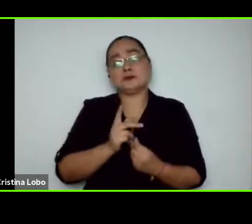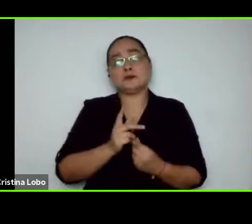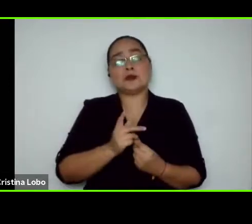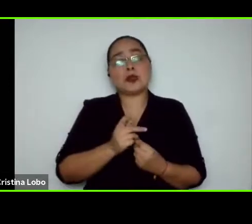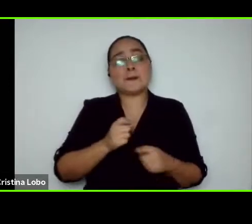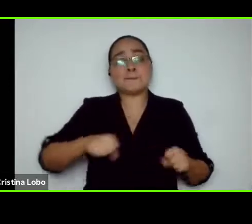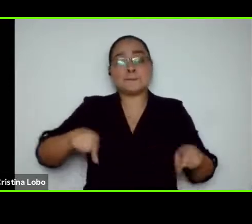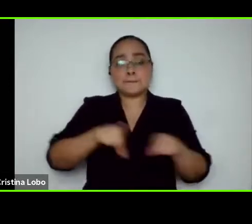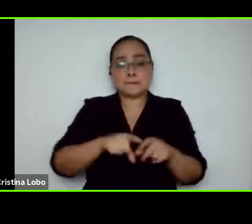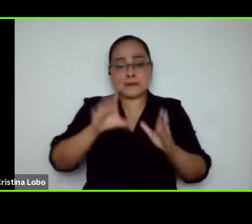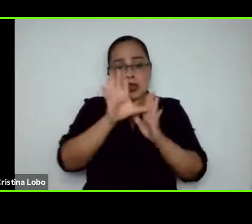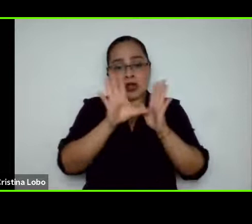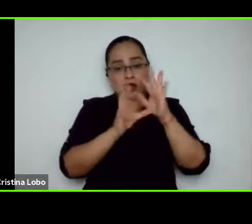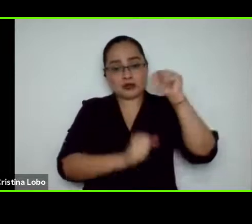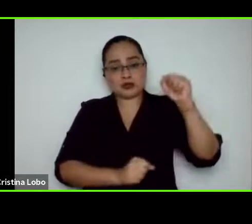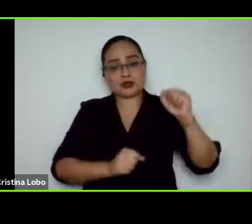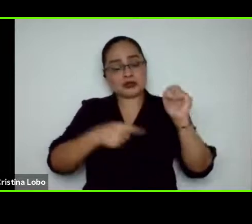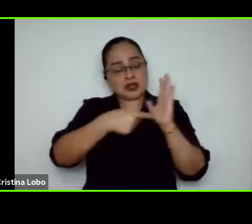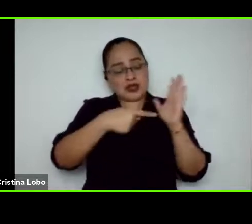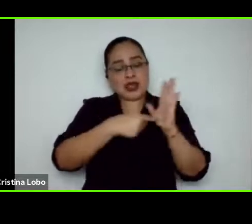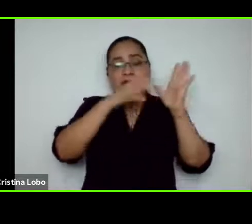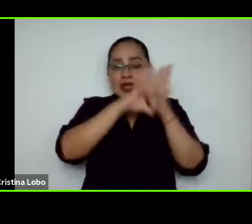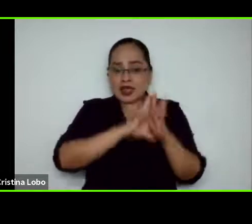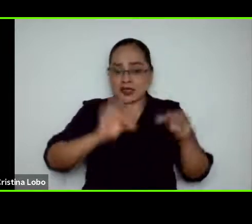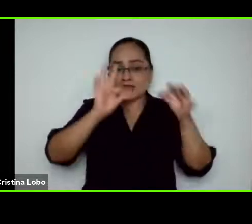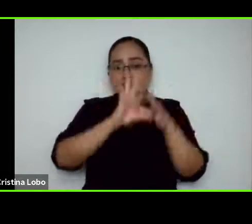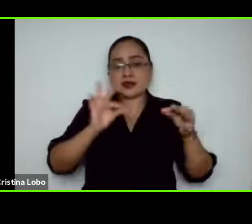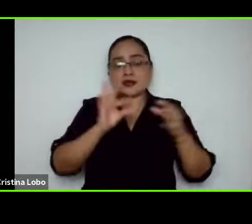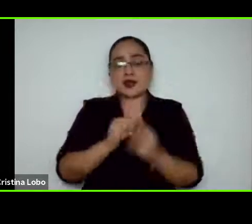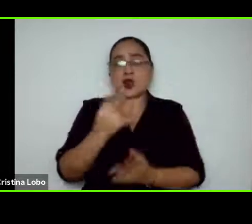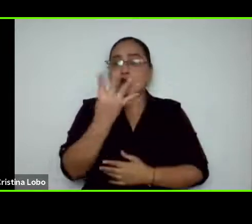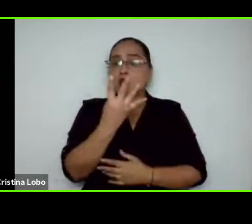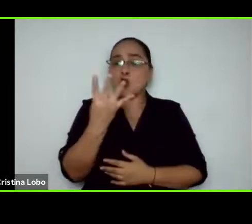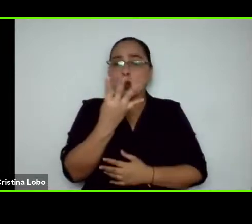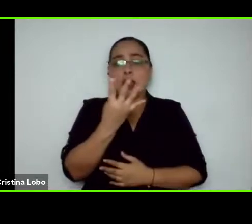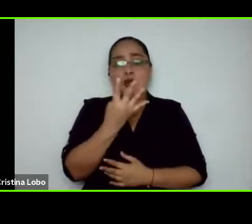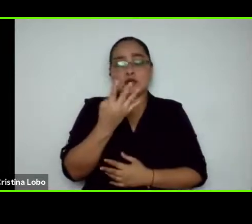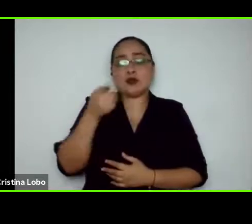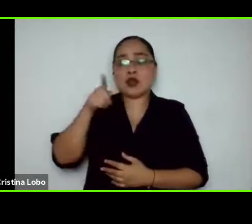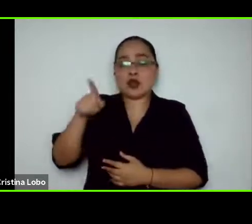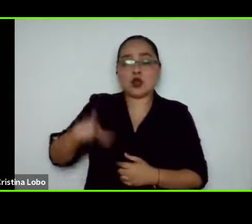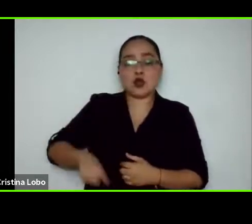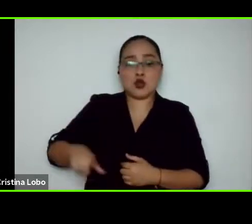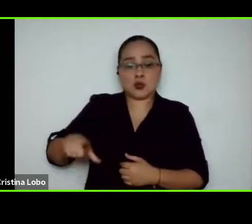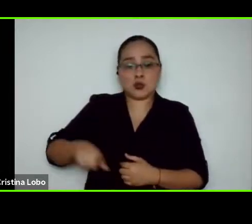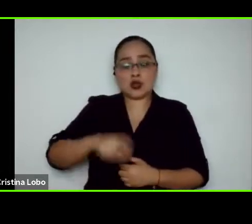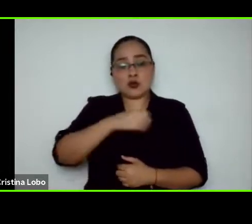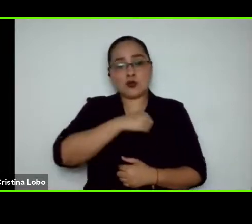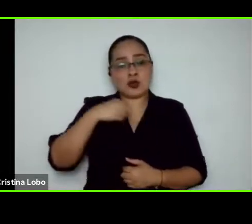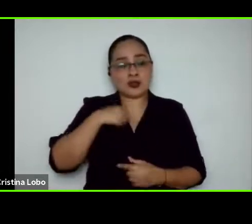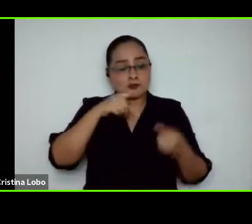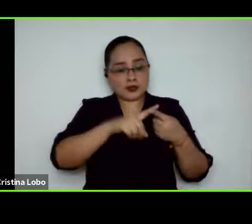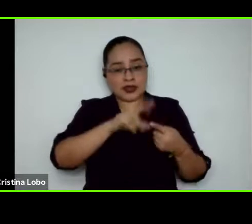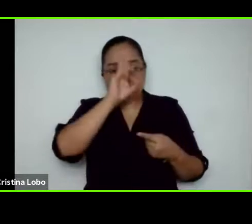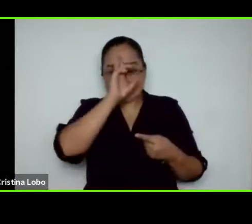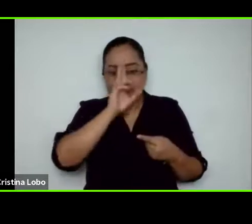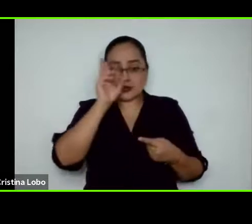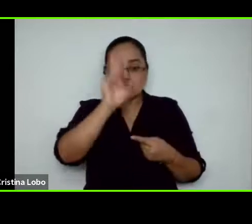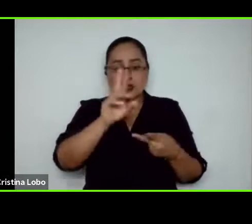Constitución pone sobre la mesa este tipo, estas cuatro obligaciones del Estado, ¿no? Respetar, promover, es